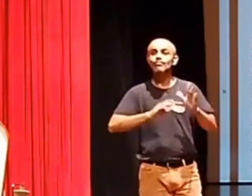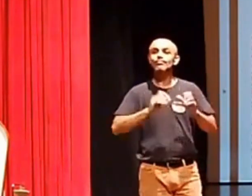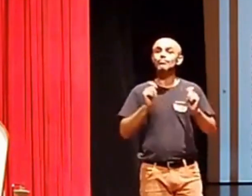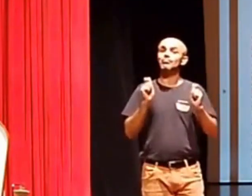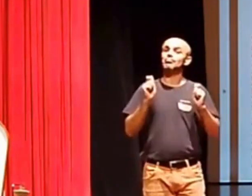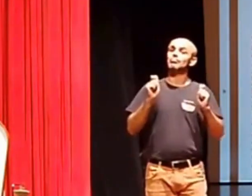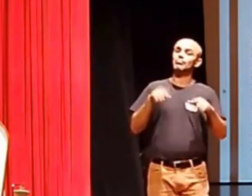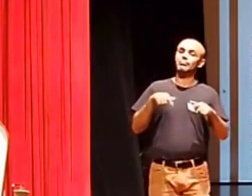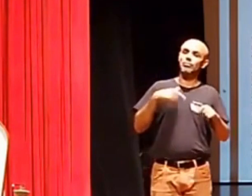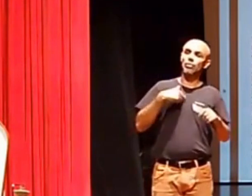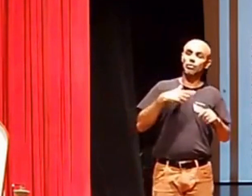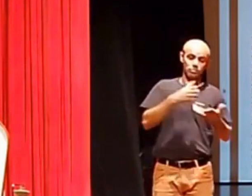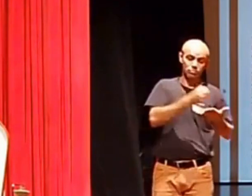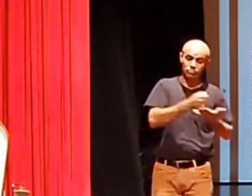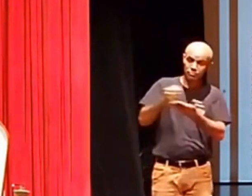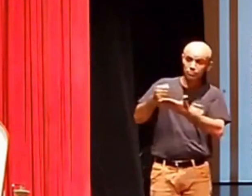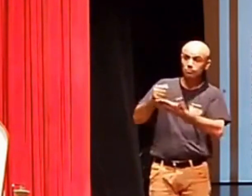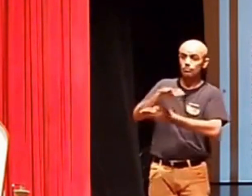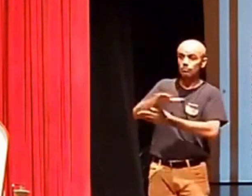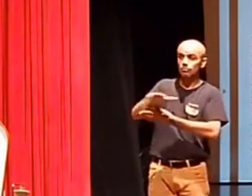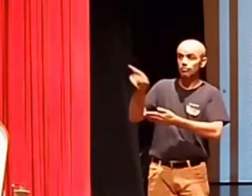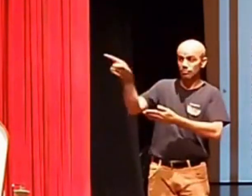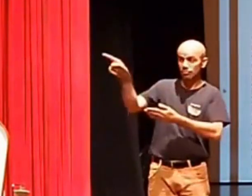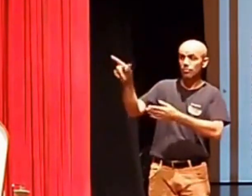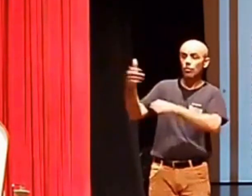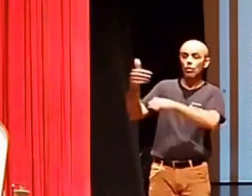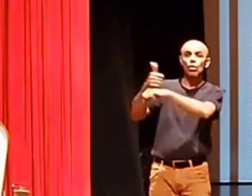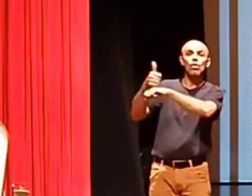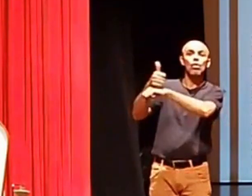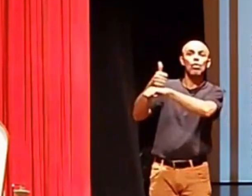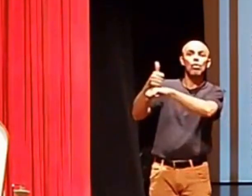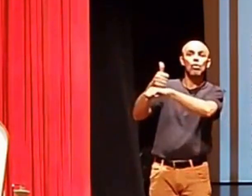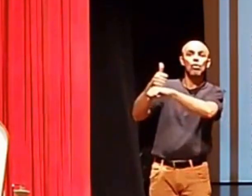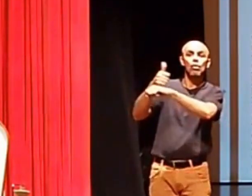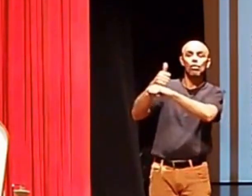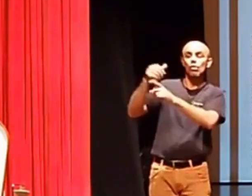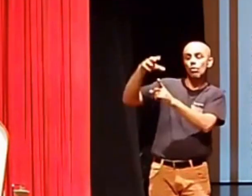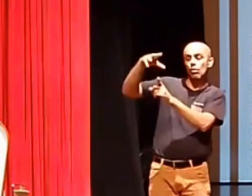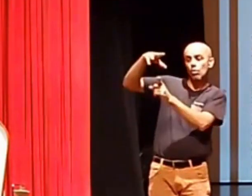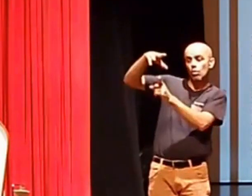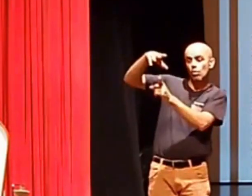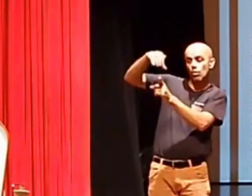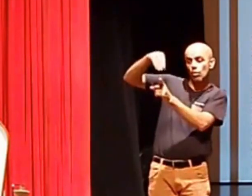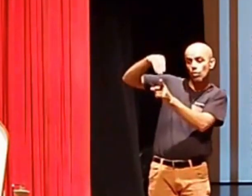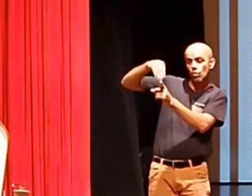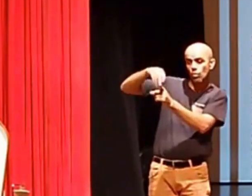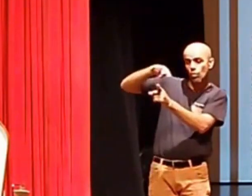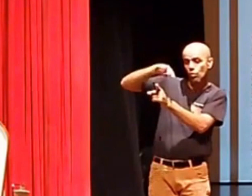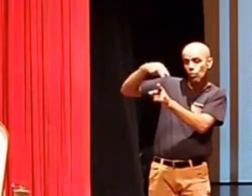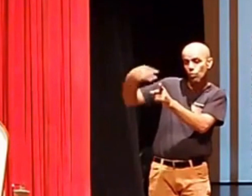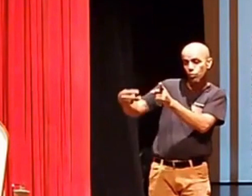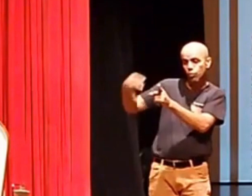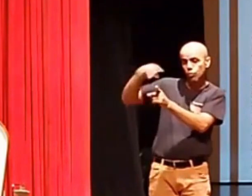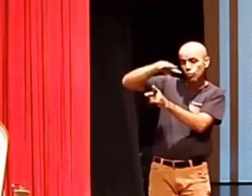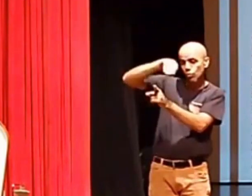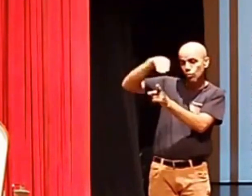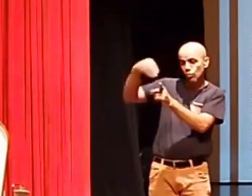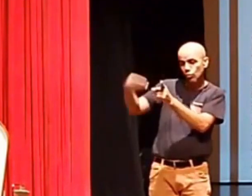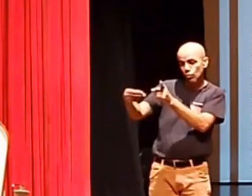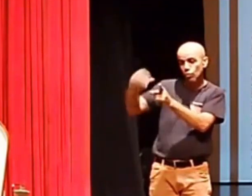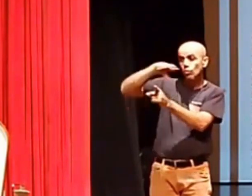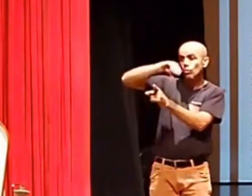para encaminhar essa criança para uma radiografia panorâmica. A partir